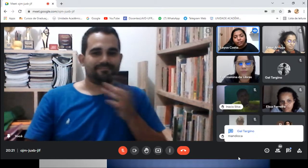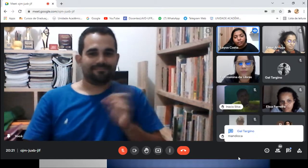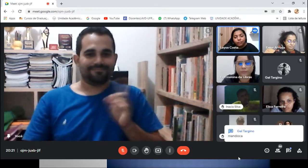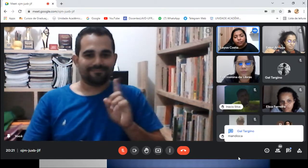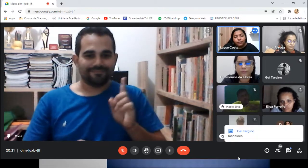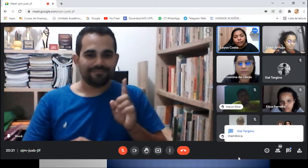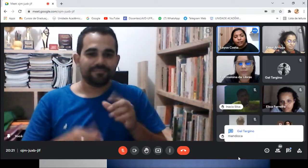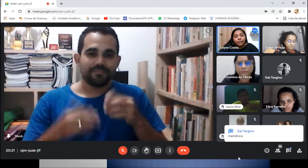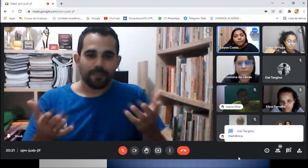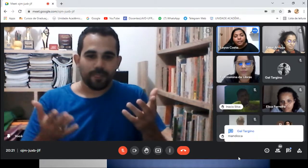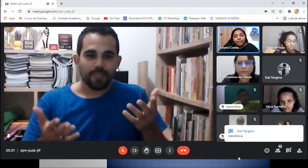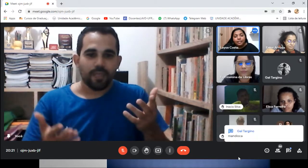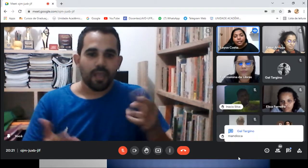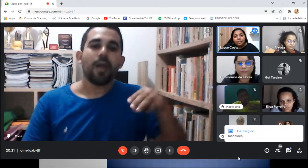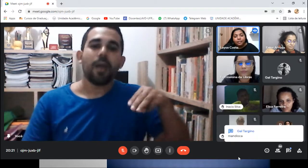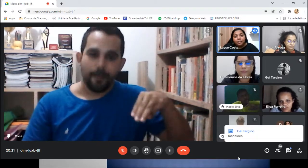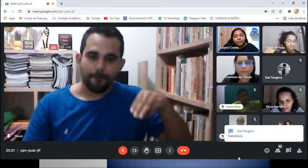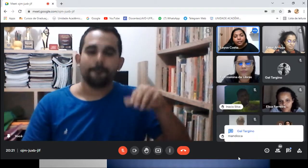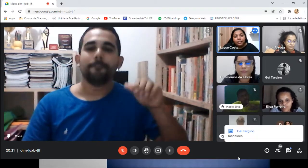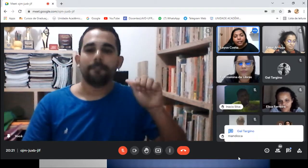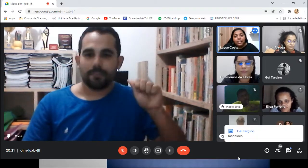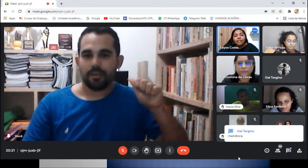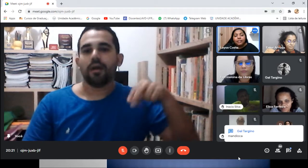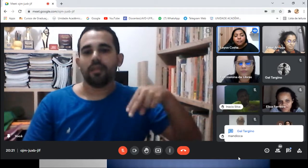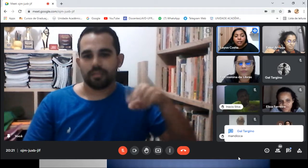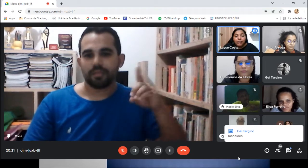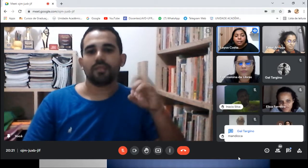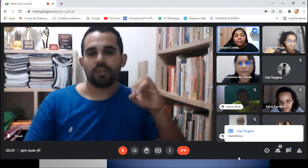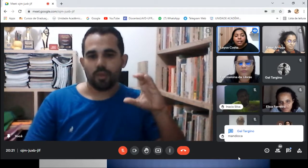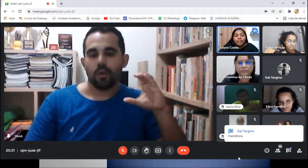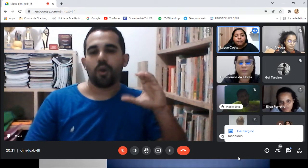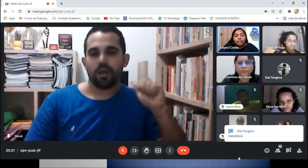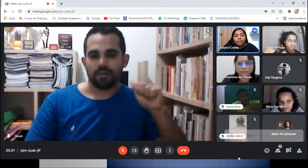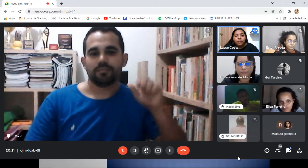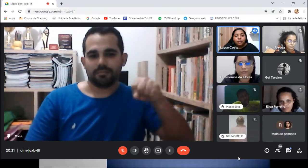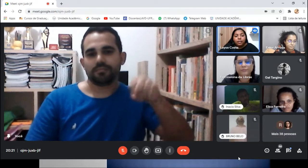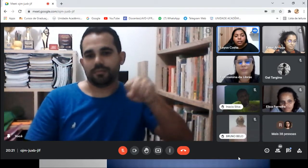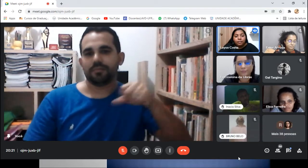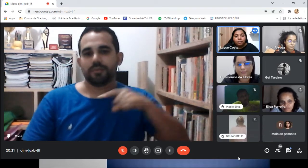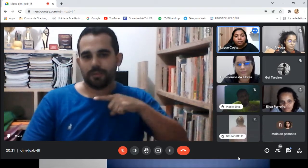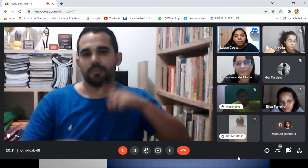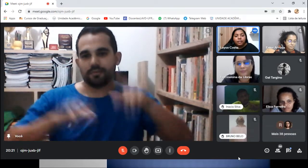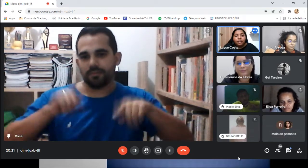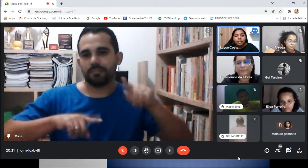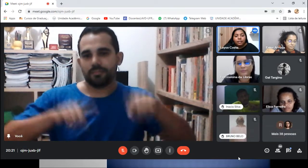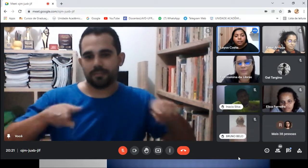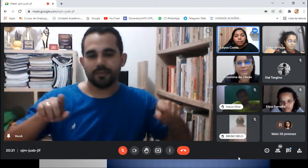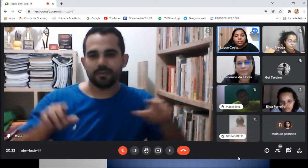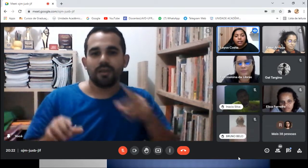diferentes, certo? Também a palavra mandioca, também há